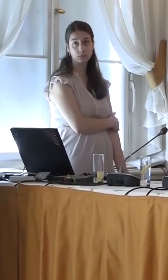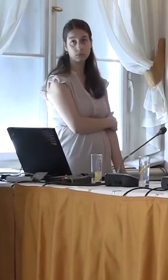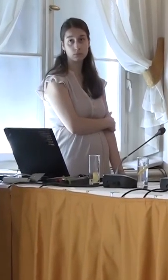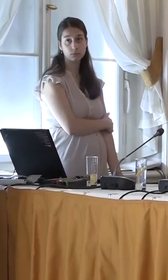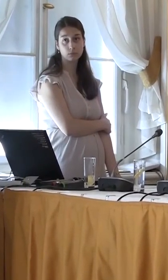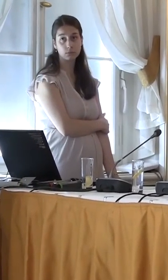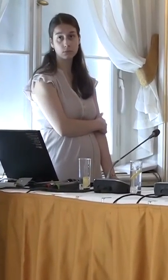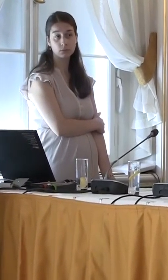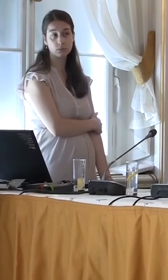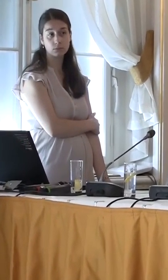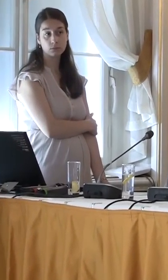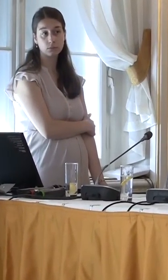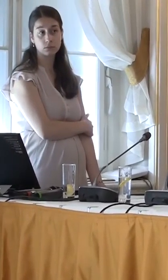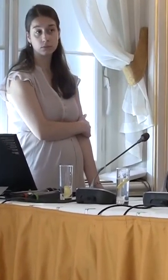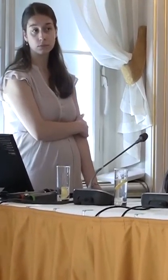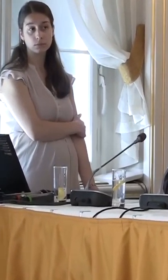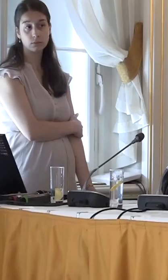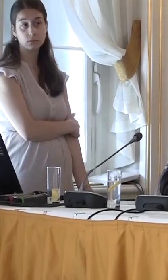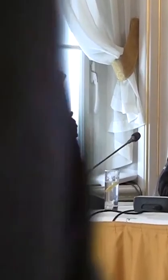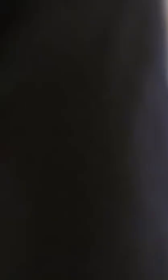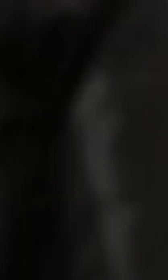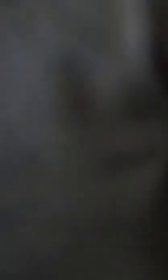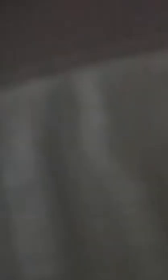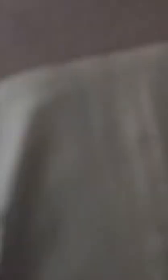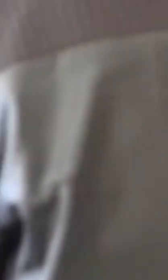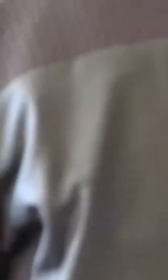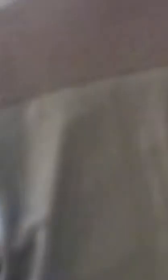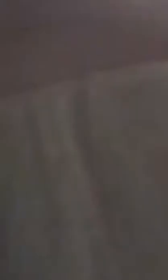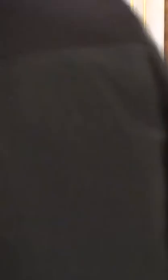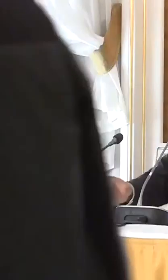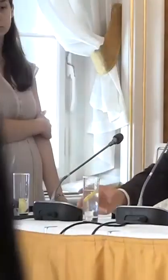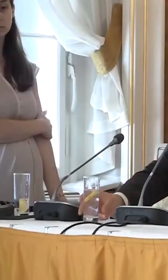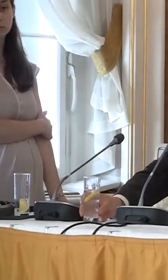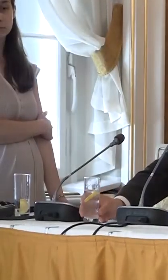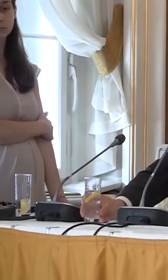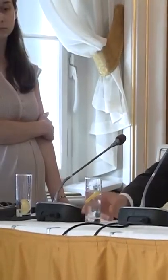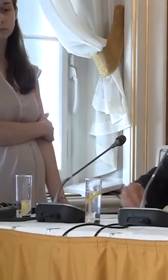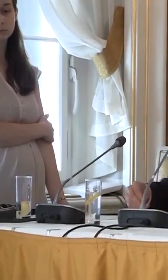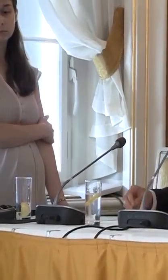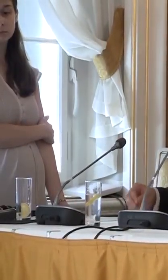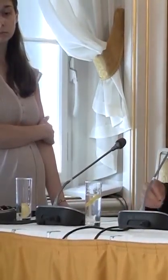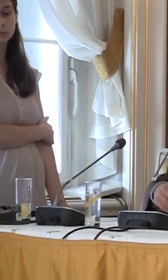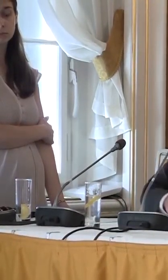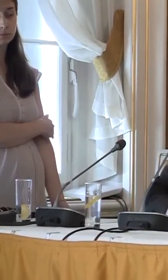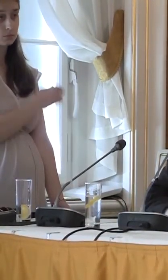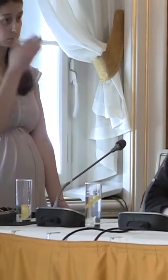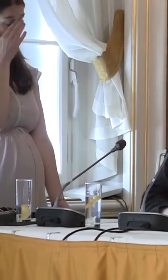domníváme, že přichází v pravý čas, kdy je možné o těchto věcech diskutovat a je možné